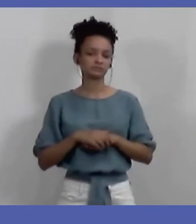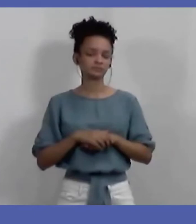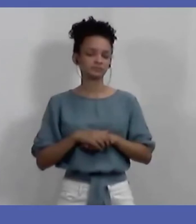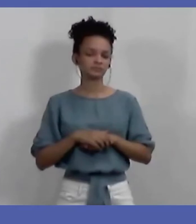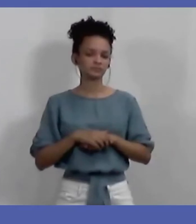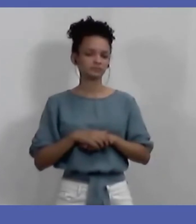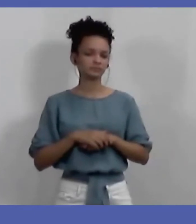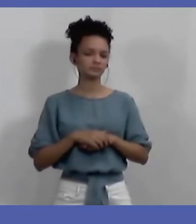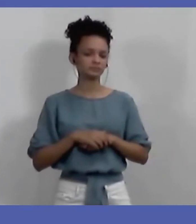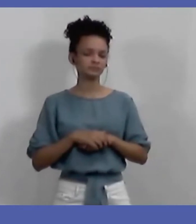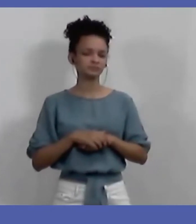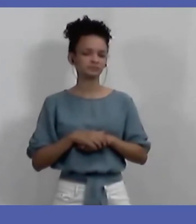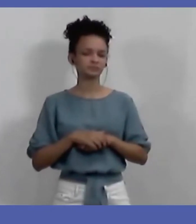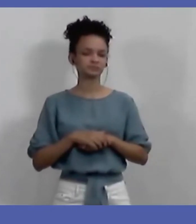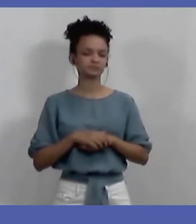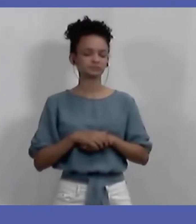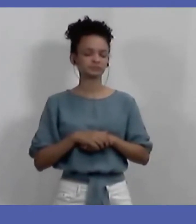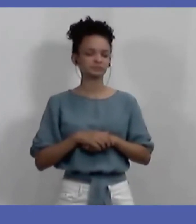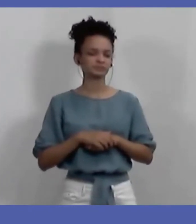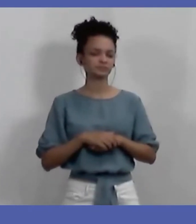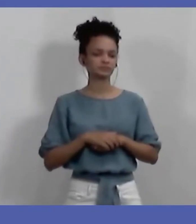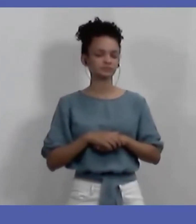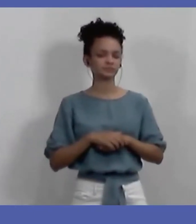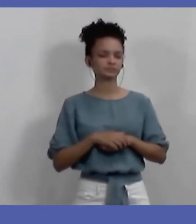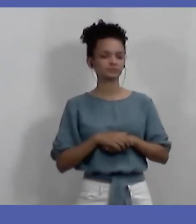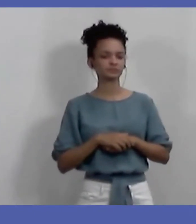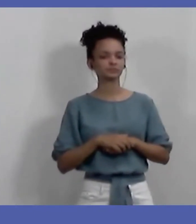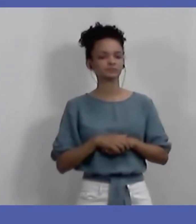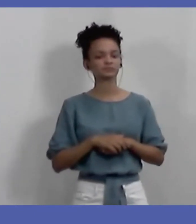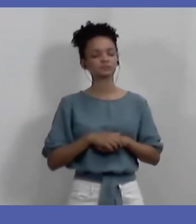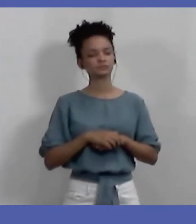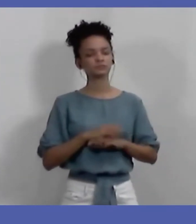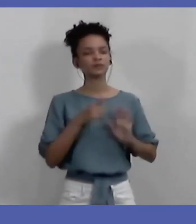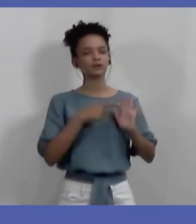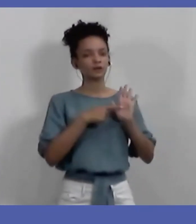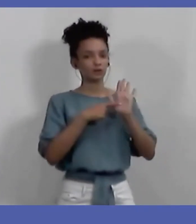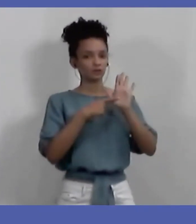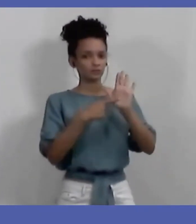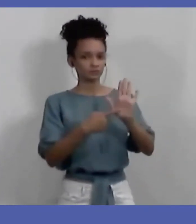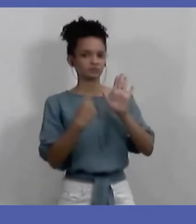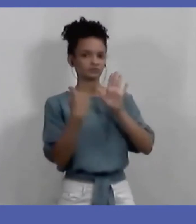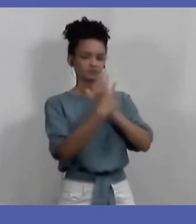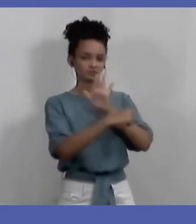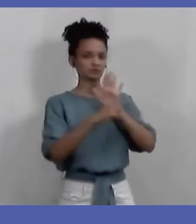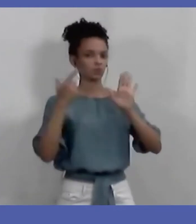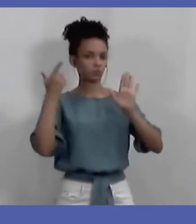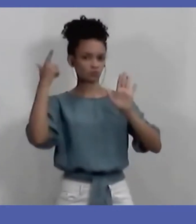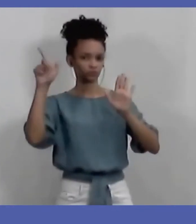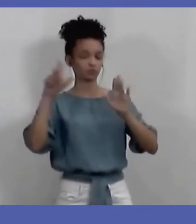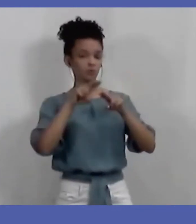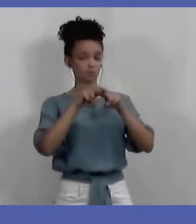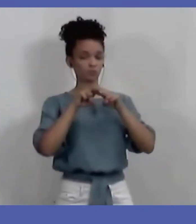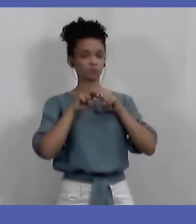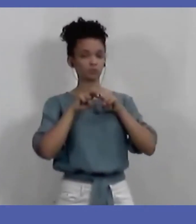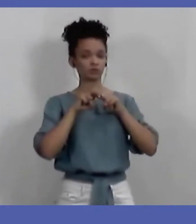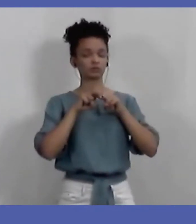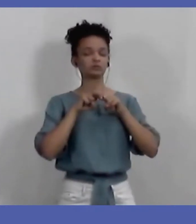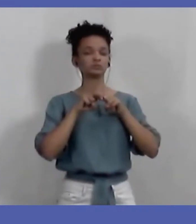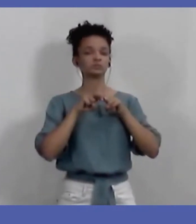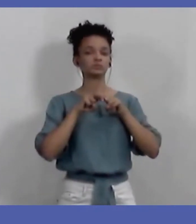vou mostrar para vocês outra passagem, que é isso. Vamos para Mateus capítulo 8. O